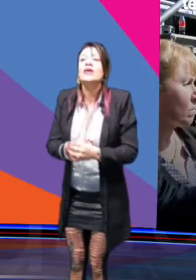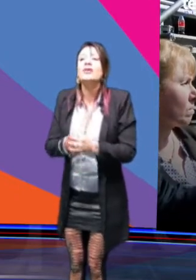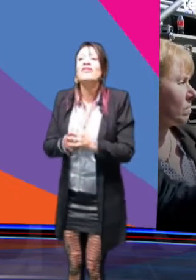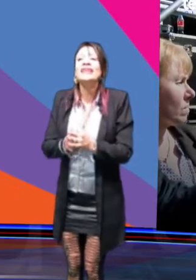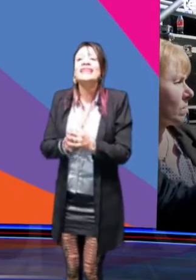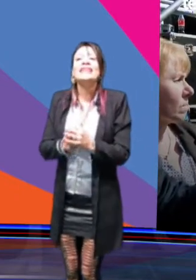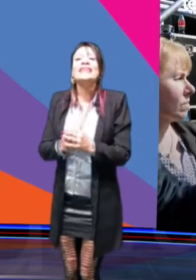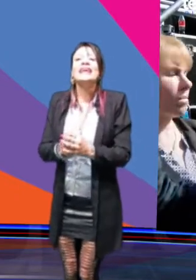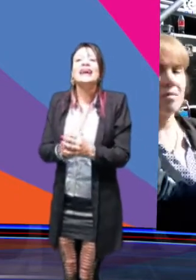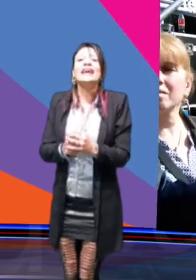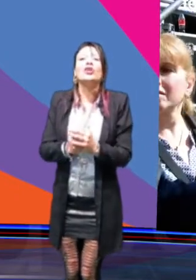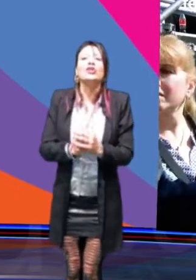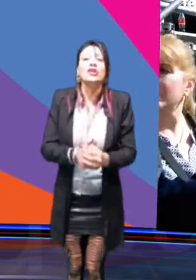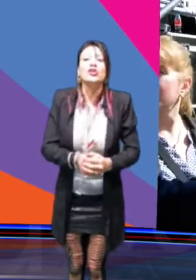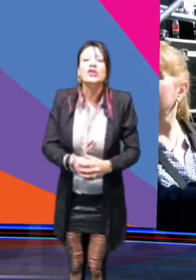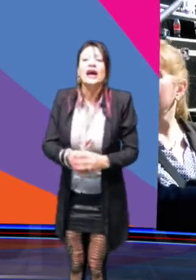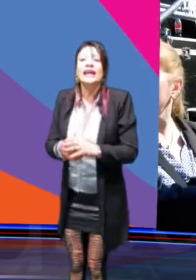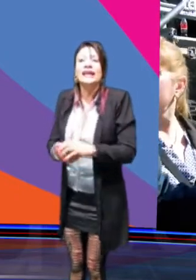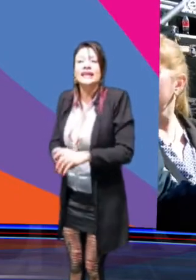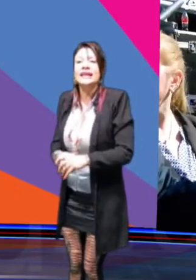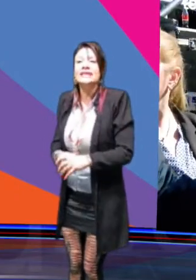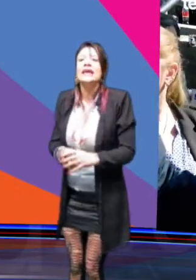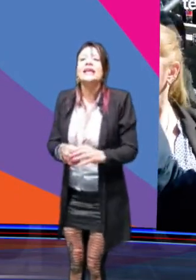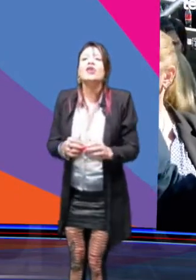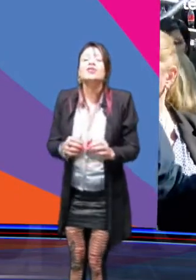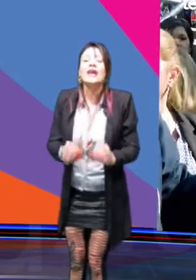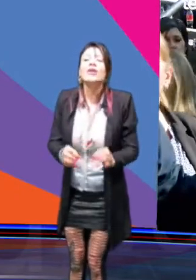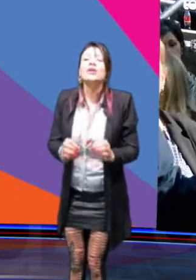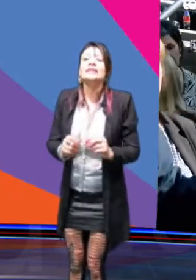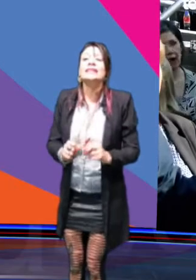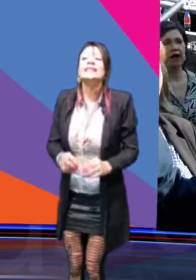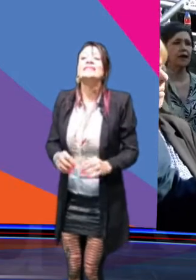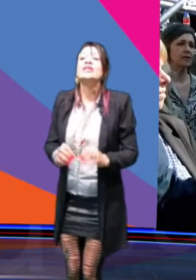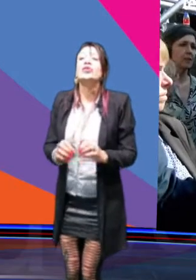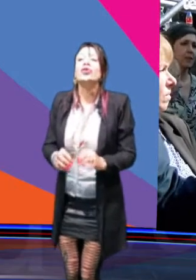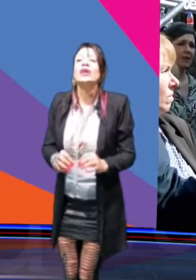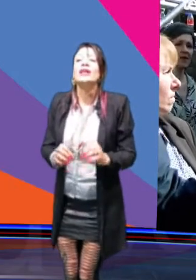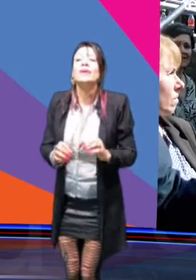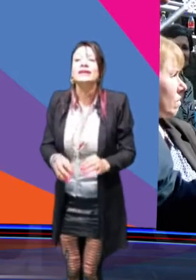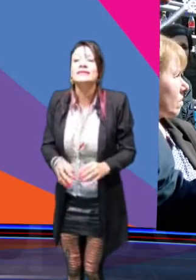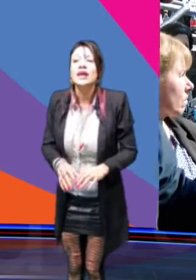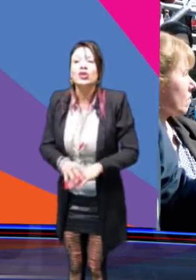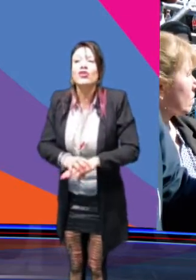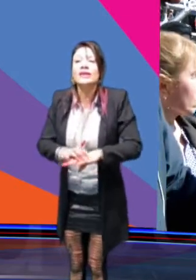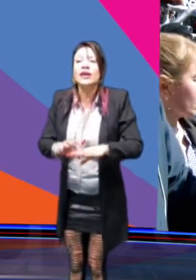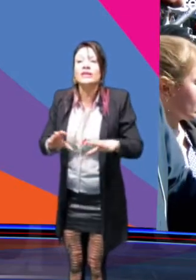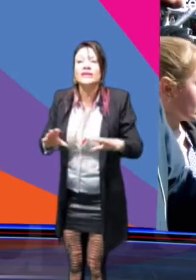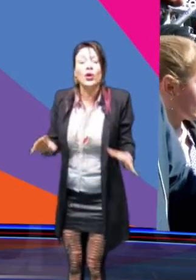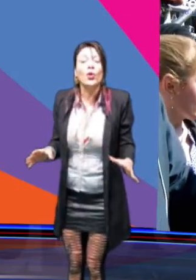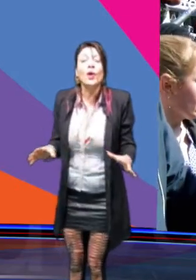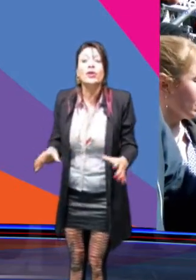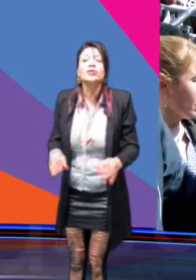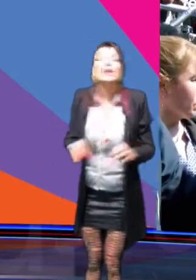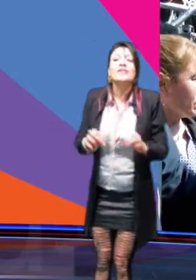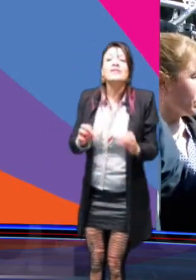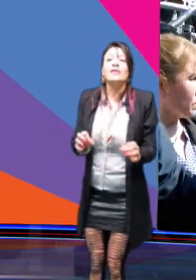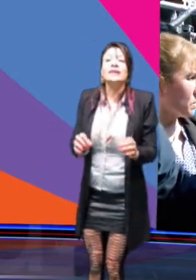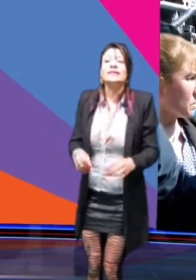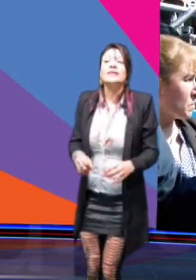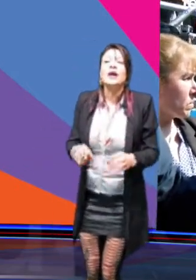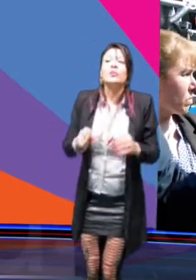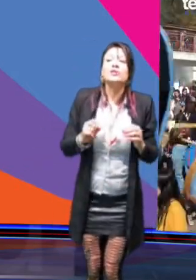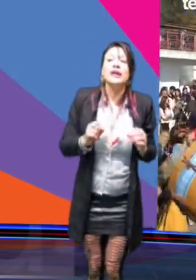una fiesta dedicada a los niños, a las niñas y a los adolescentes de todo el país. No faltaron estancos juegos,